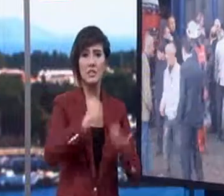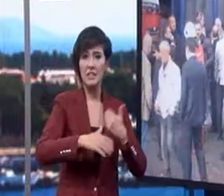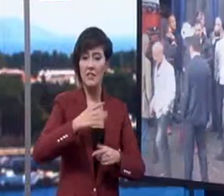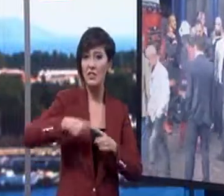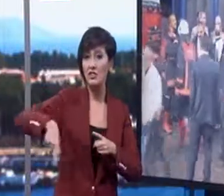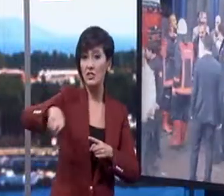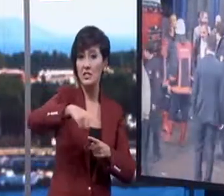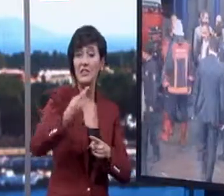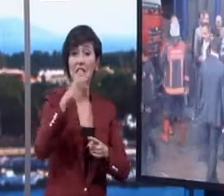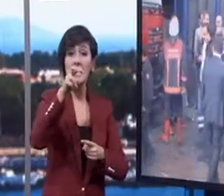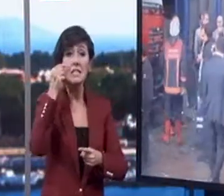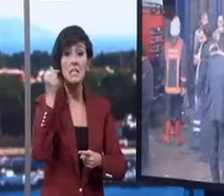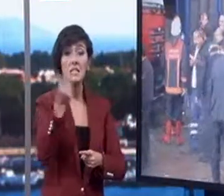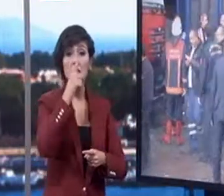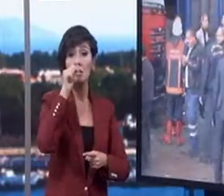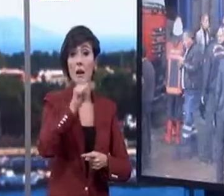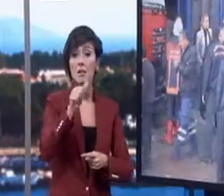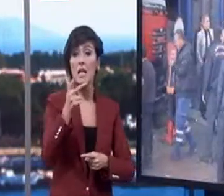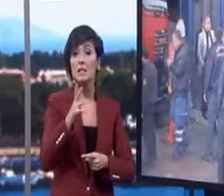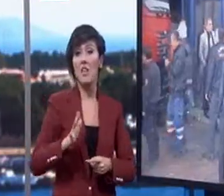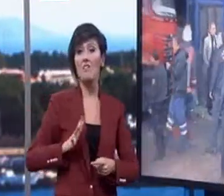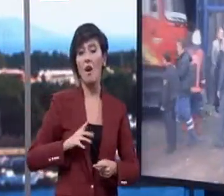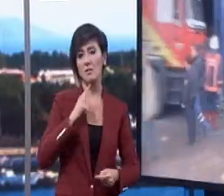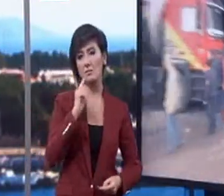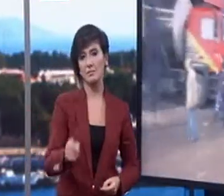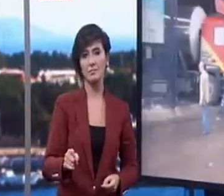yerlerinde 8 kişinin de gazdan etkilendiğini açıkladı.